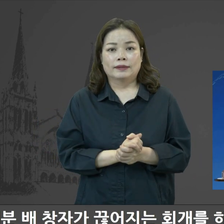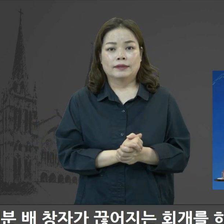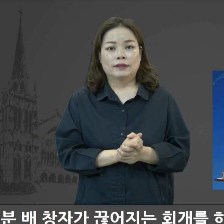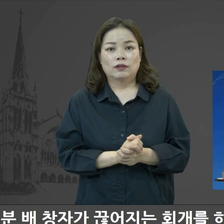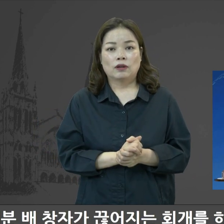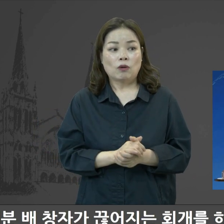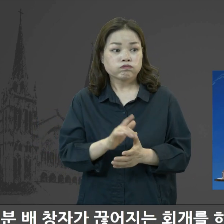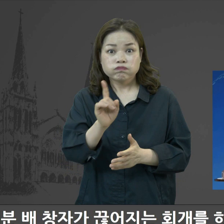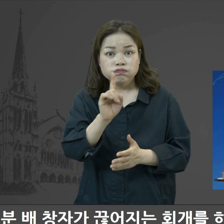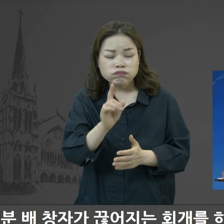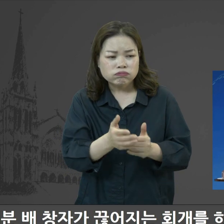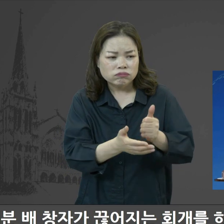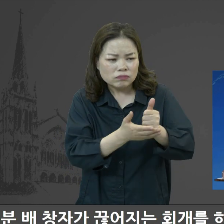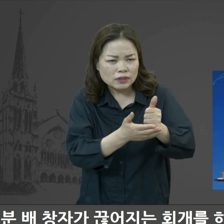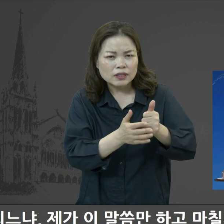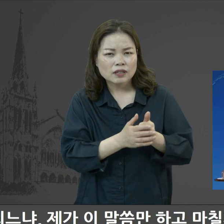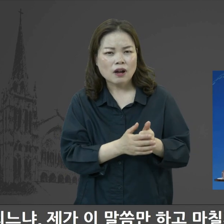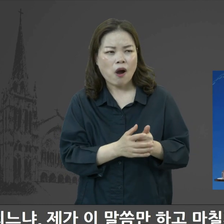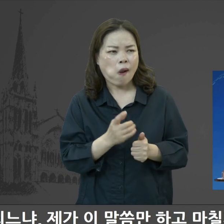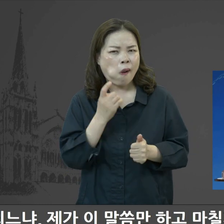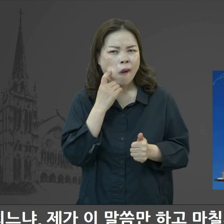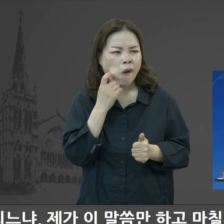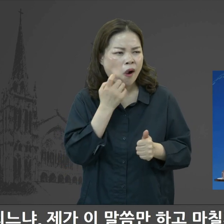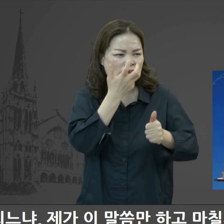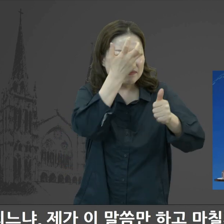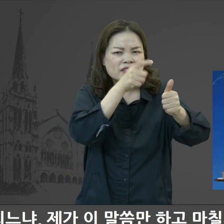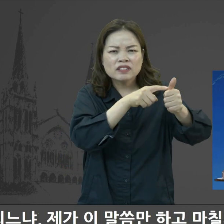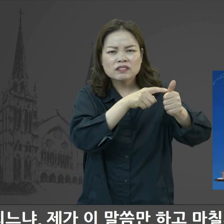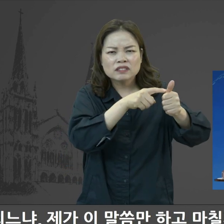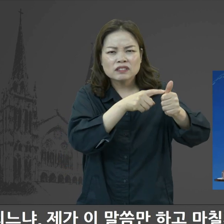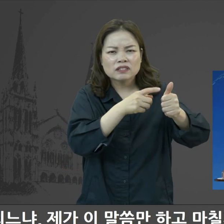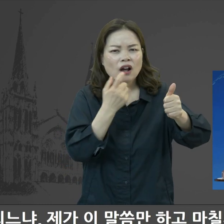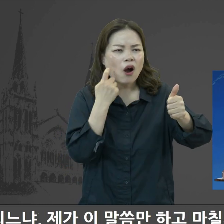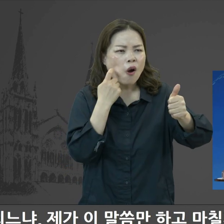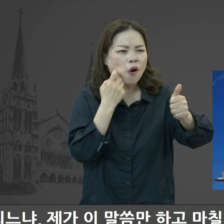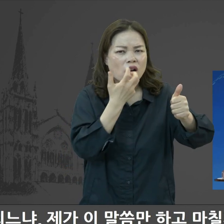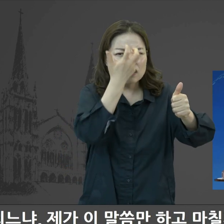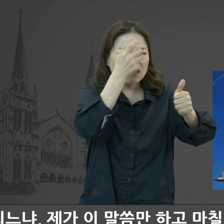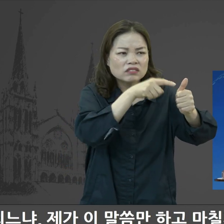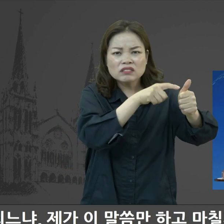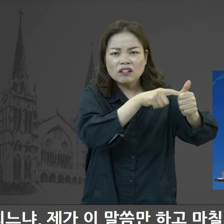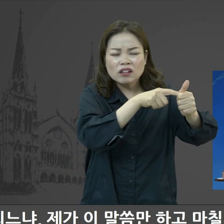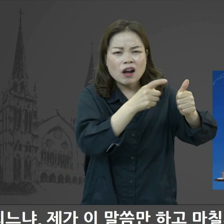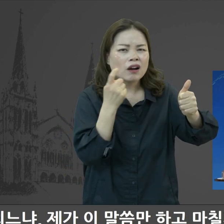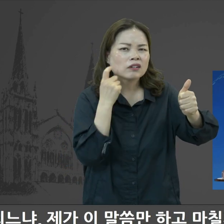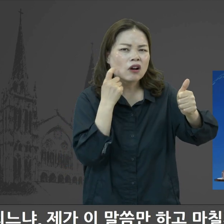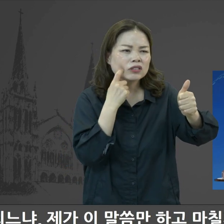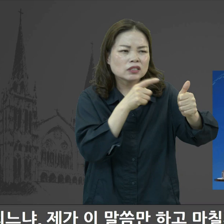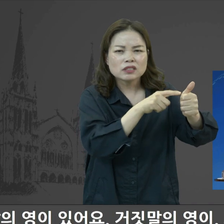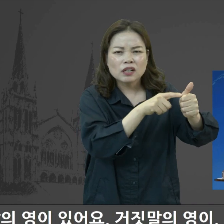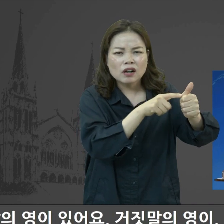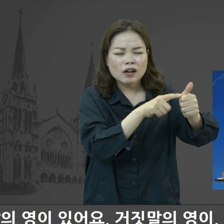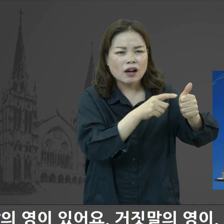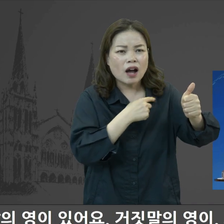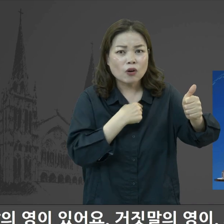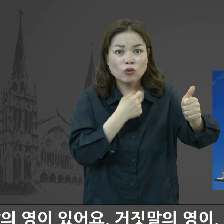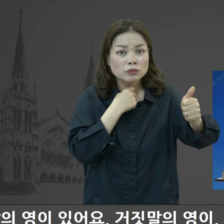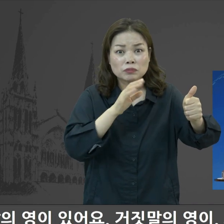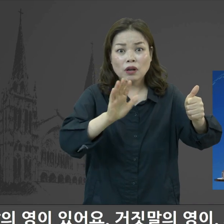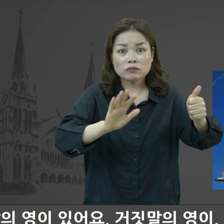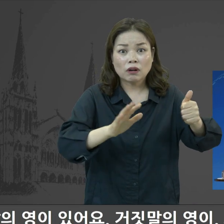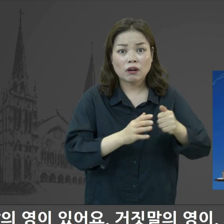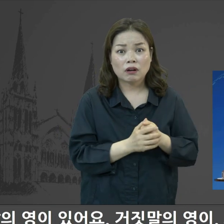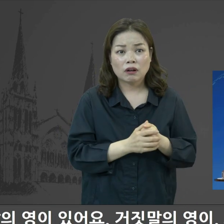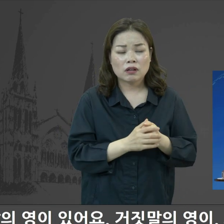어떤 분이요, 보니까 거짓말의 영이 있어요. 거짓말의 영이. 그런데 그 거짓말의 영이요, 자기가 하려고 하는 게